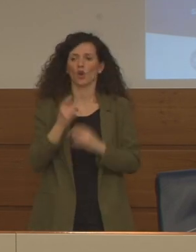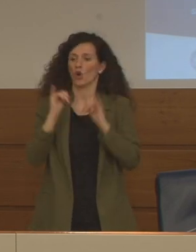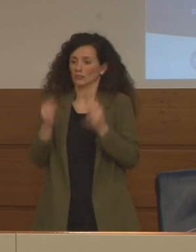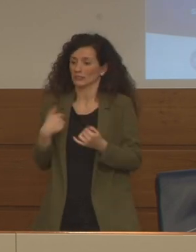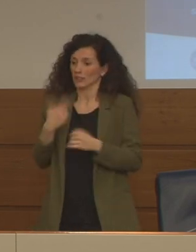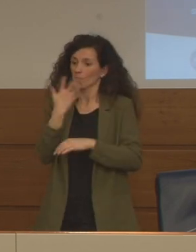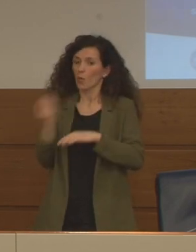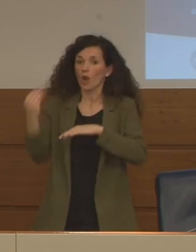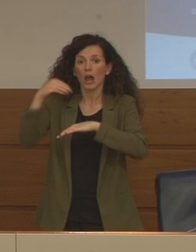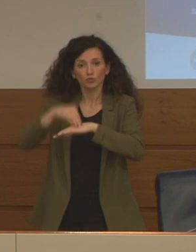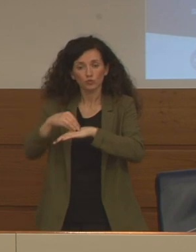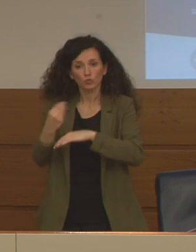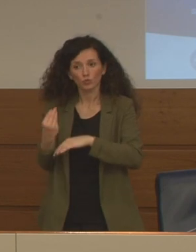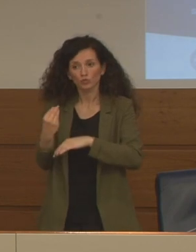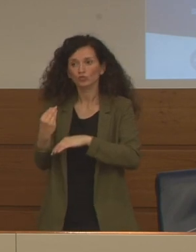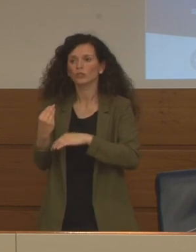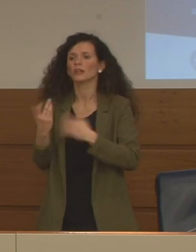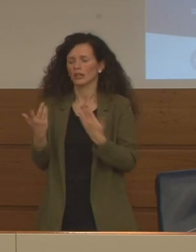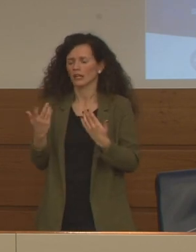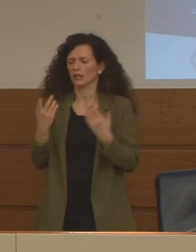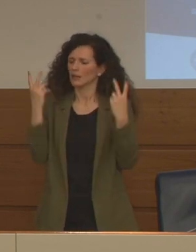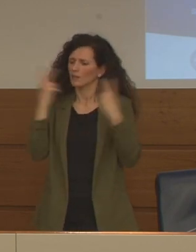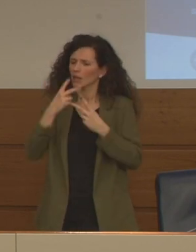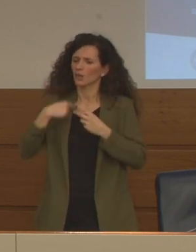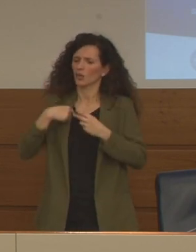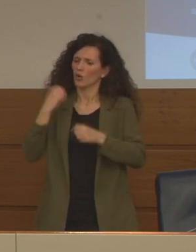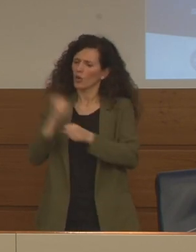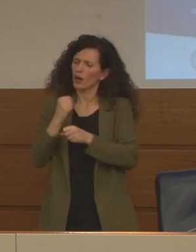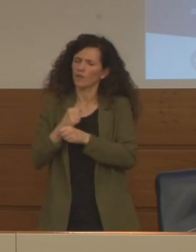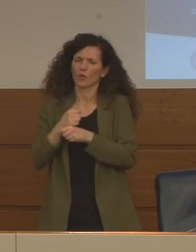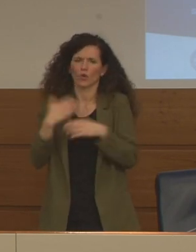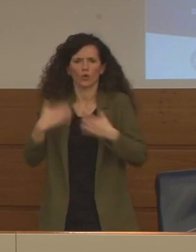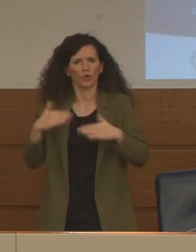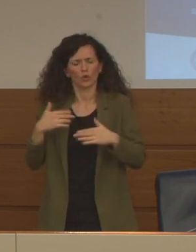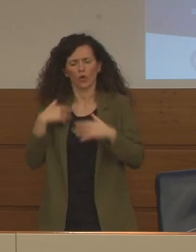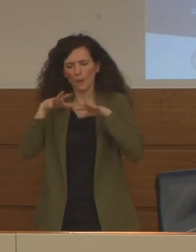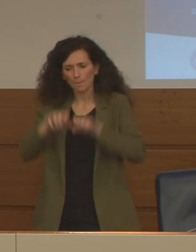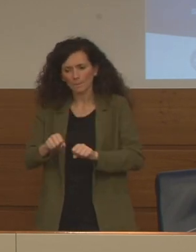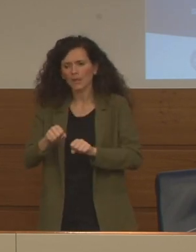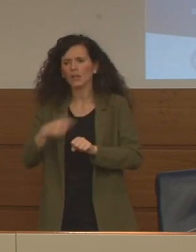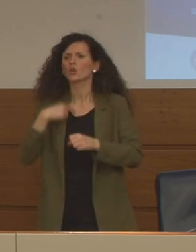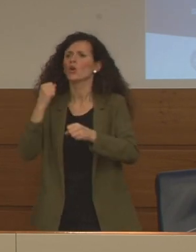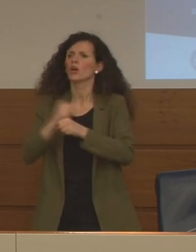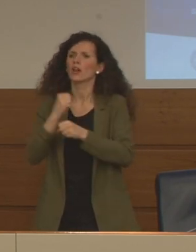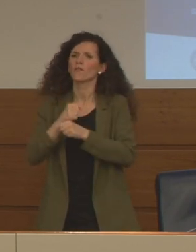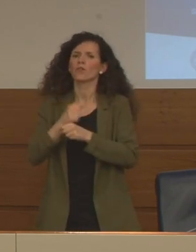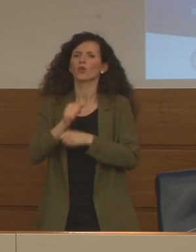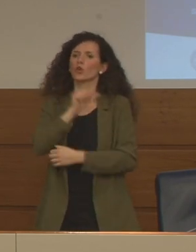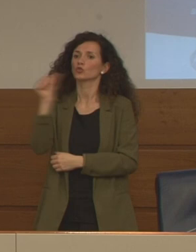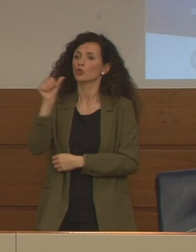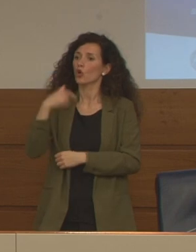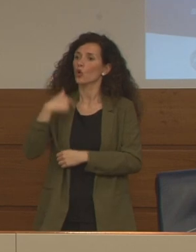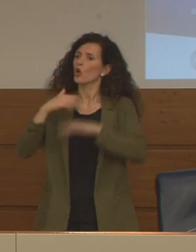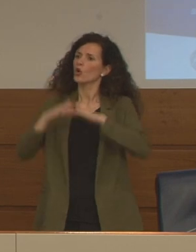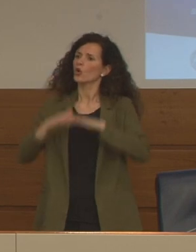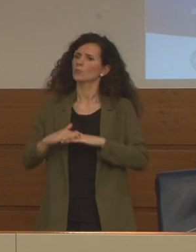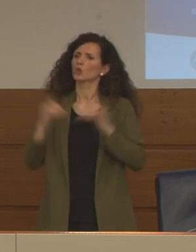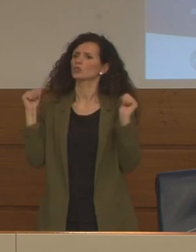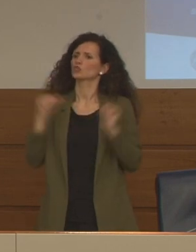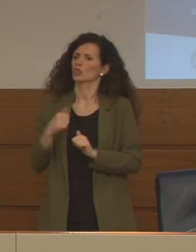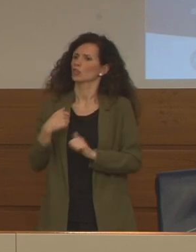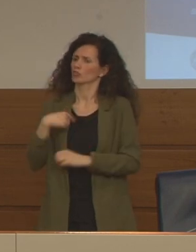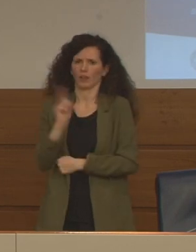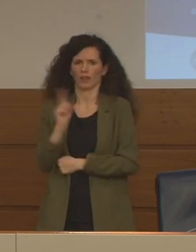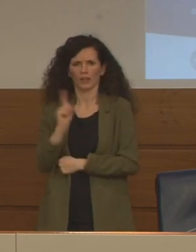voglio ribadire il lavoro immane che stiamo facendo non lo stiamo facendo solo lui del dipartimento della protezione civile